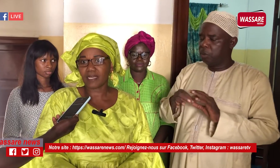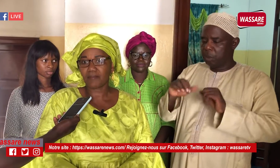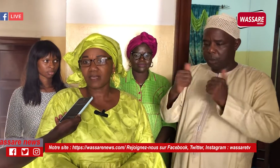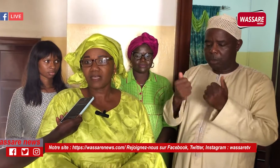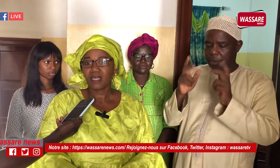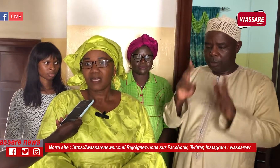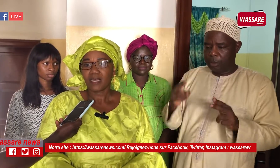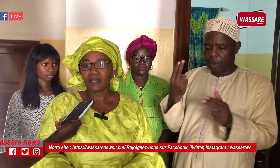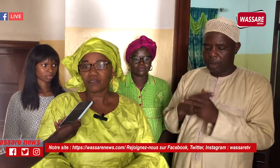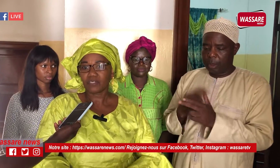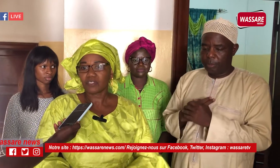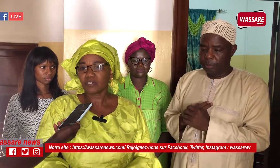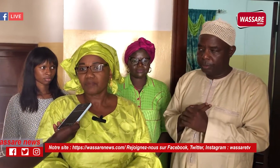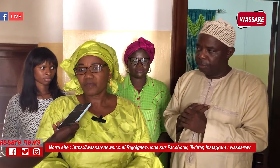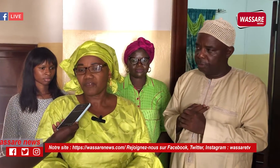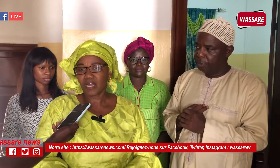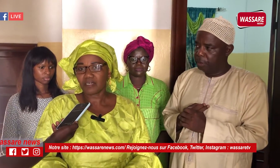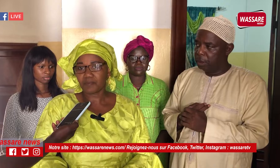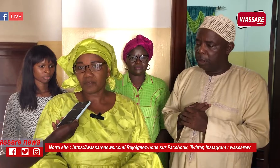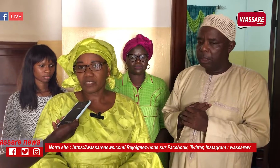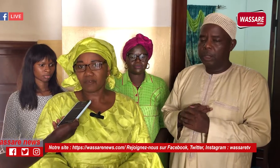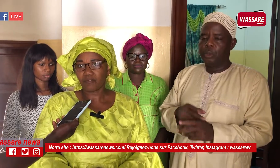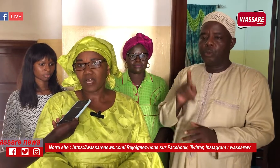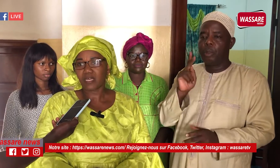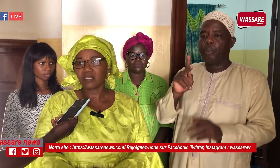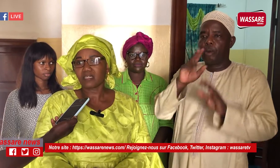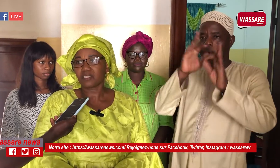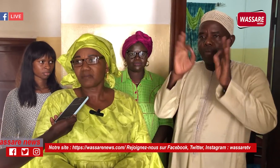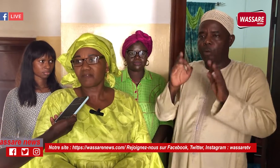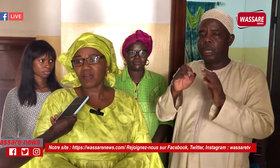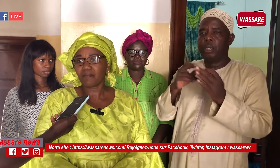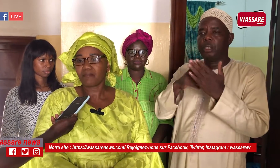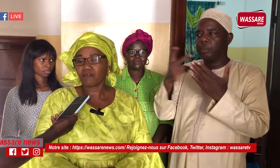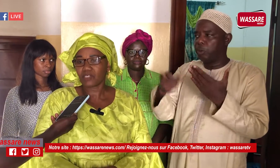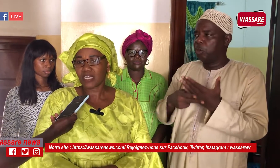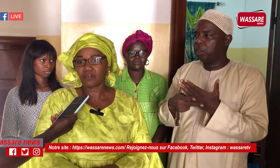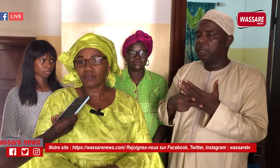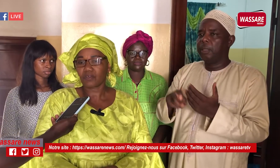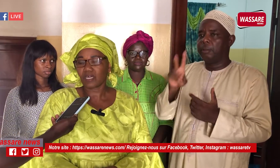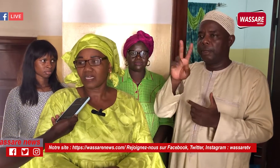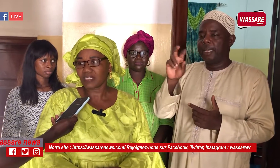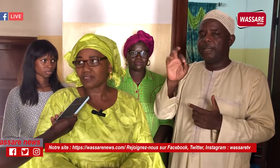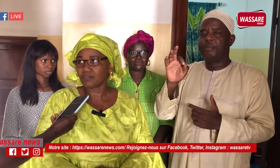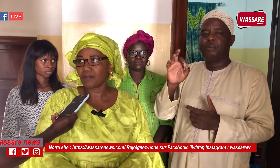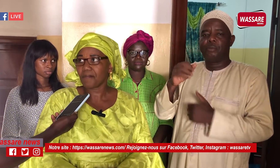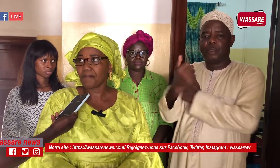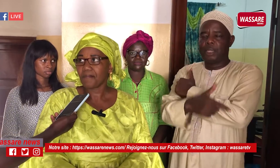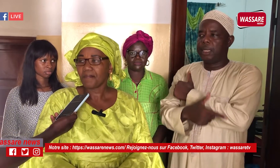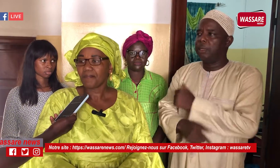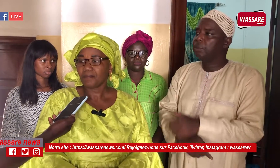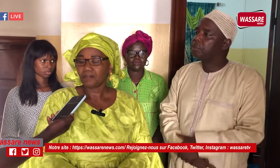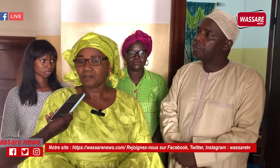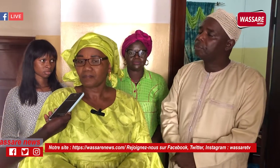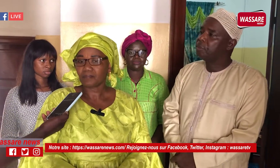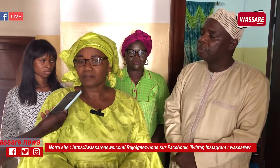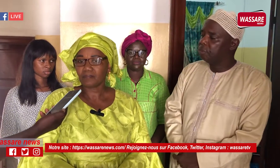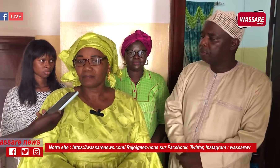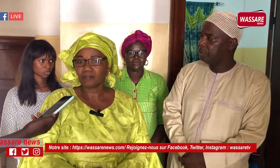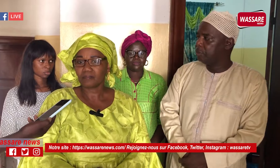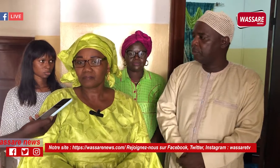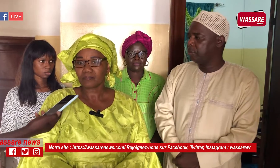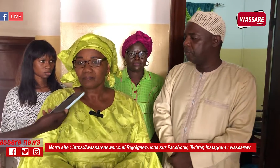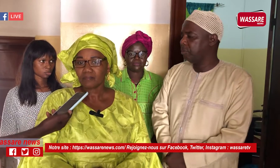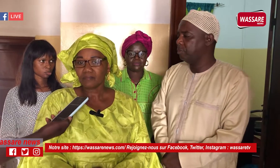personnes handicapées. Et aussi, je suis le point focal du projet Voix et leadership des femmes au sein de notre organisation. L'objectif de votre